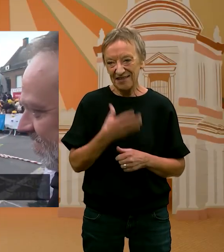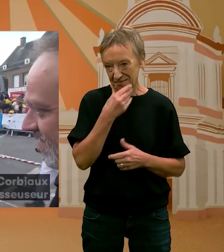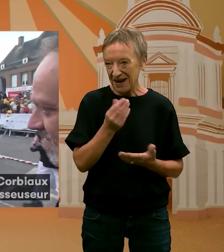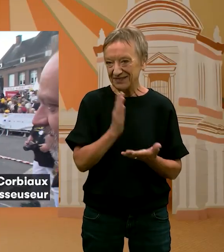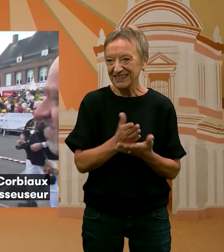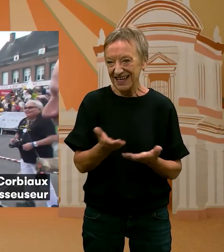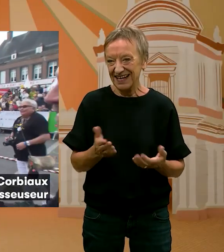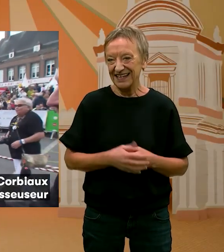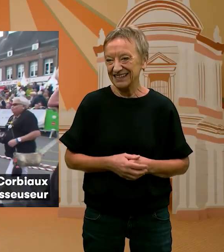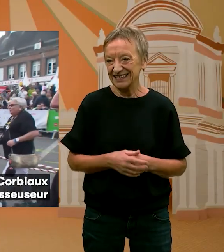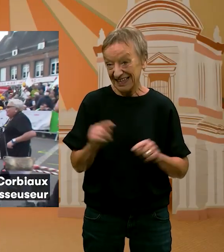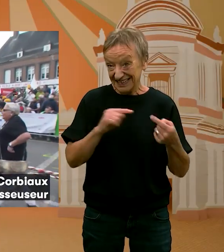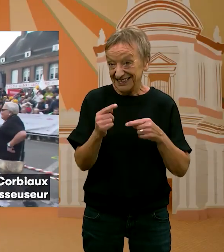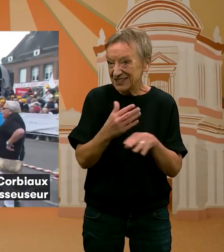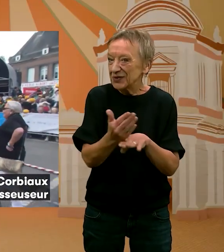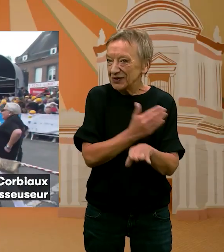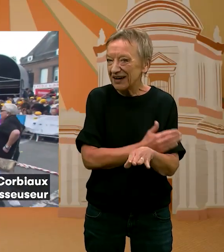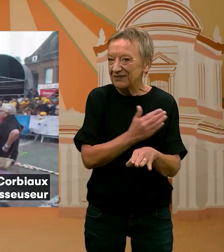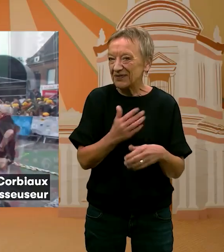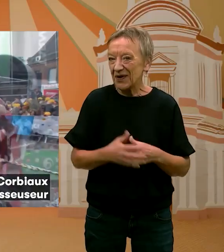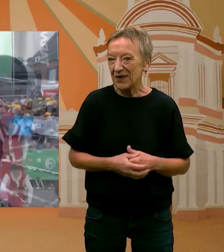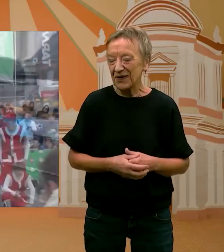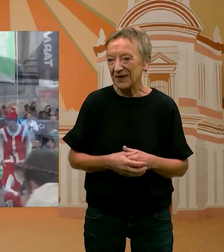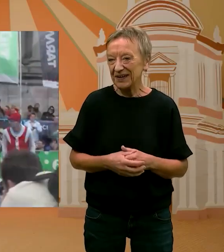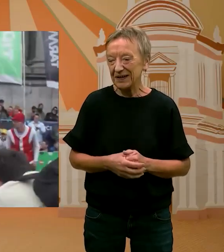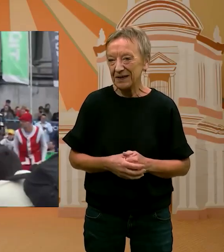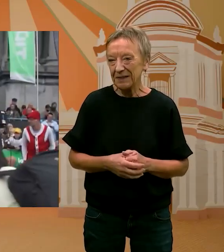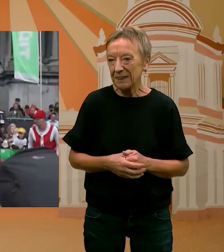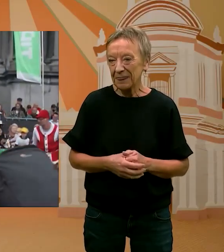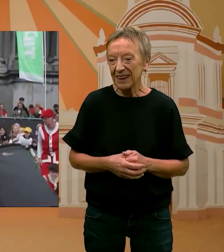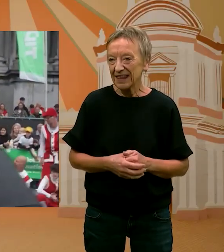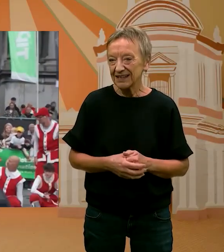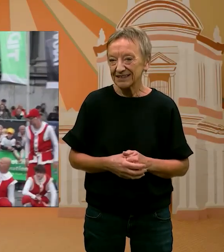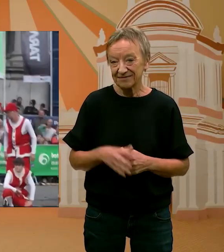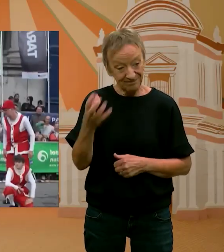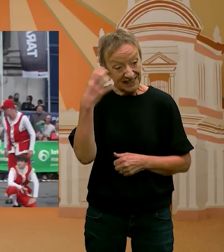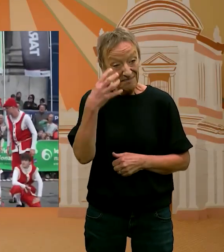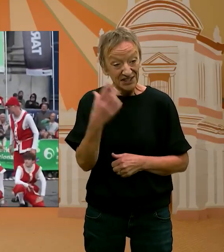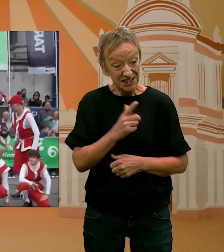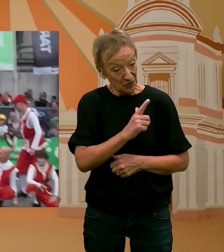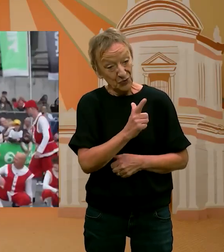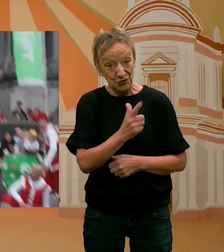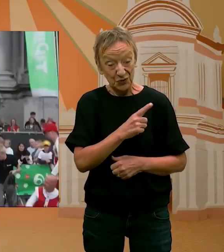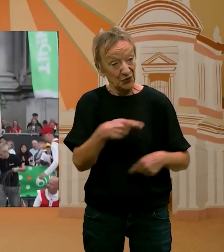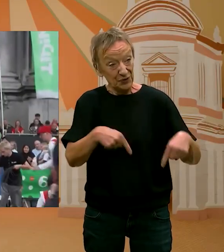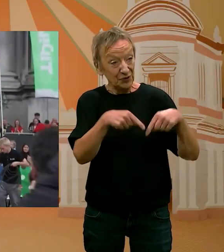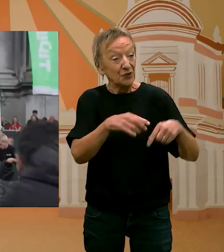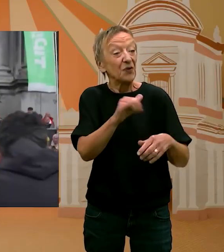le combat. On disait, hey, si jamais on arrive en finale, qu'est-ce qu'on fait? Ouais, non, franchement, c'est bien un finale père-fils,